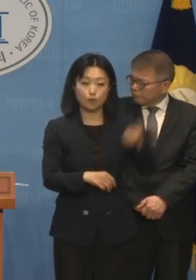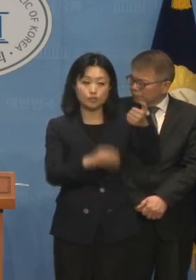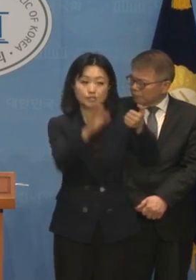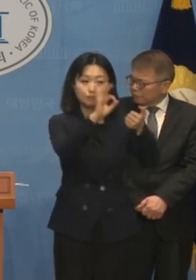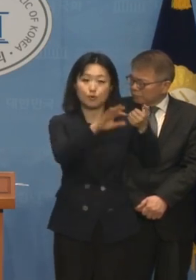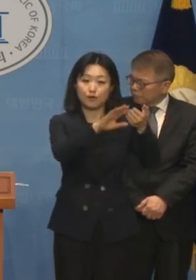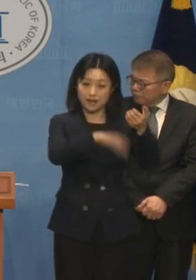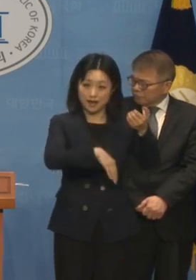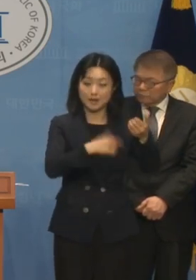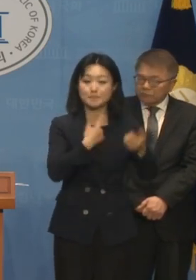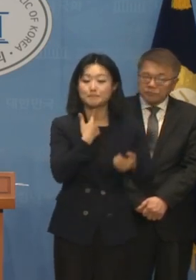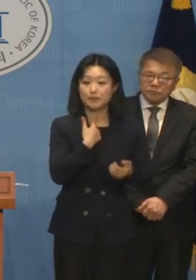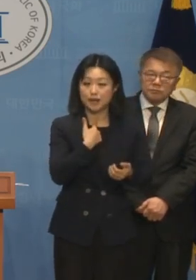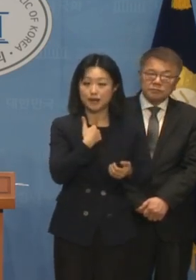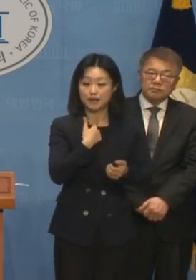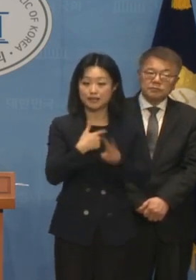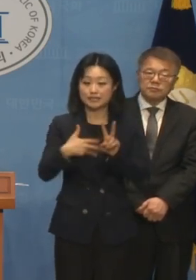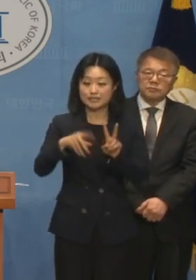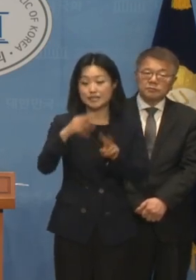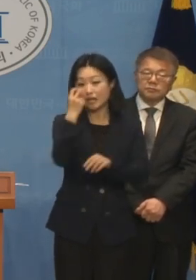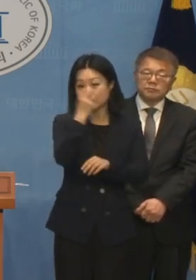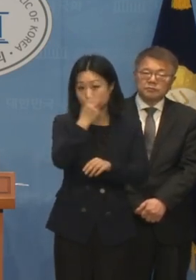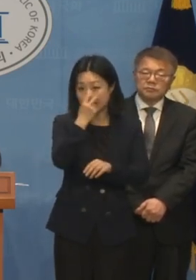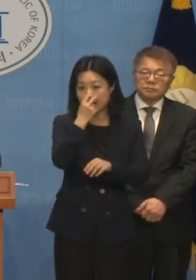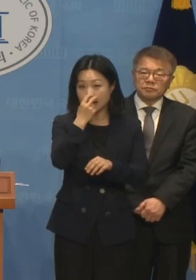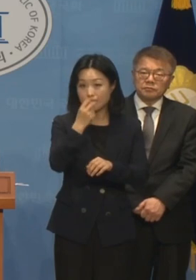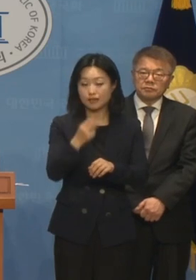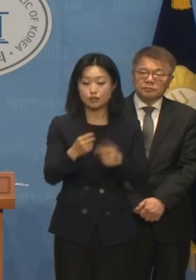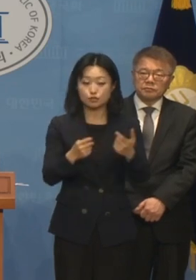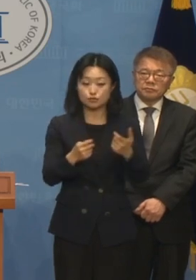50%가 안 됐습니다. 2차 조사에서는